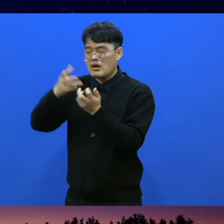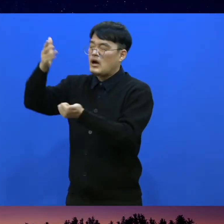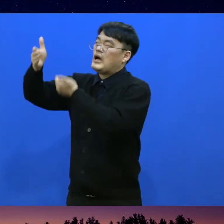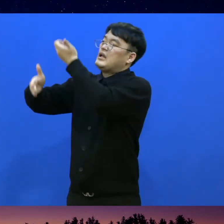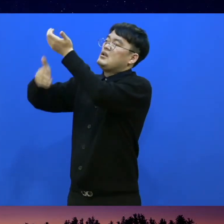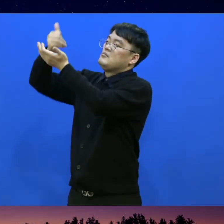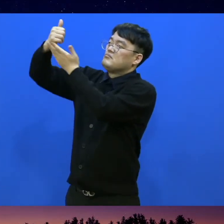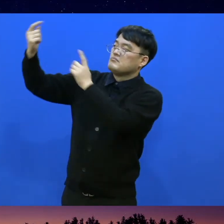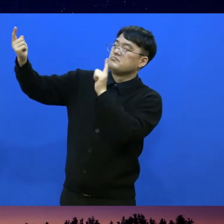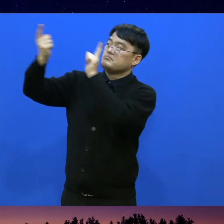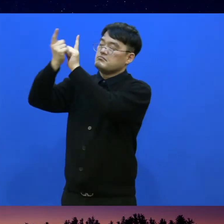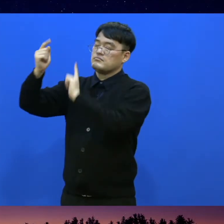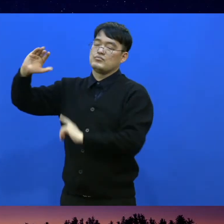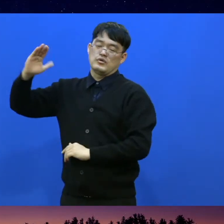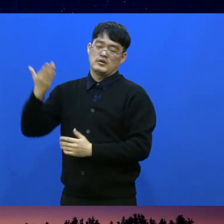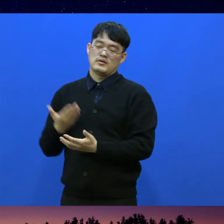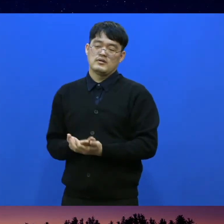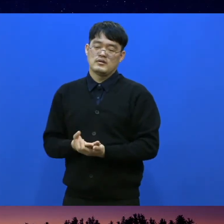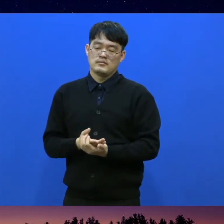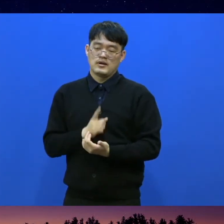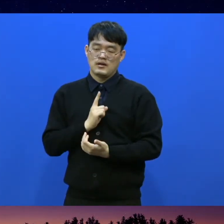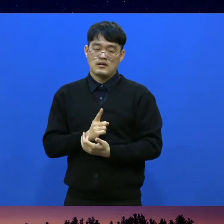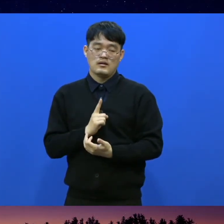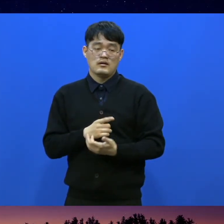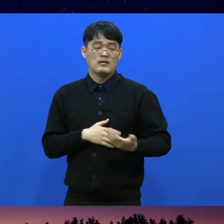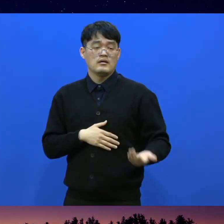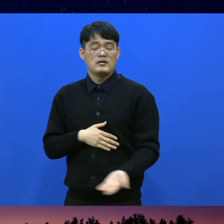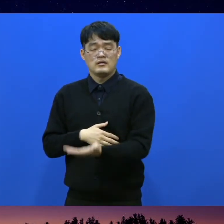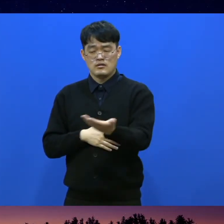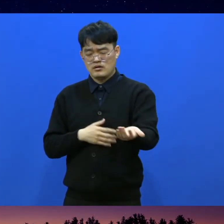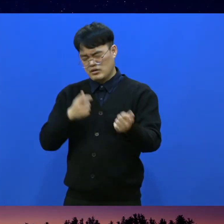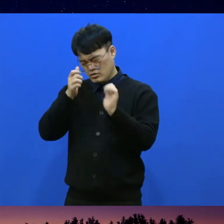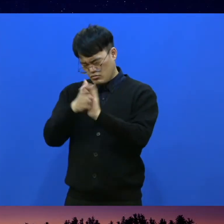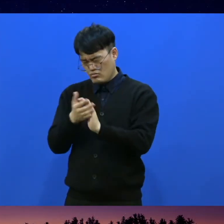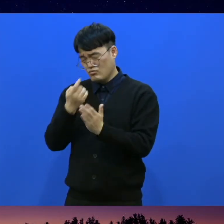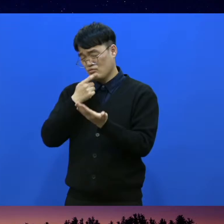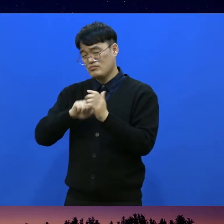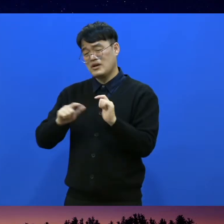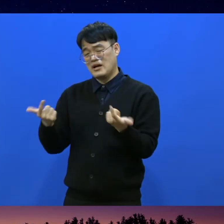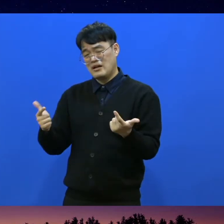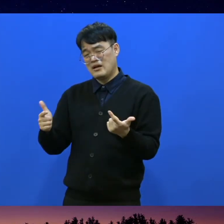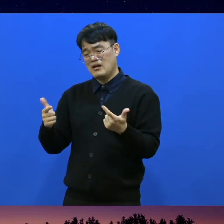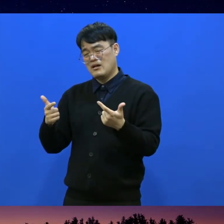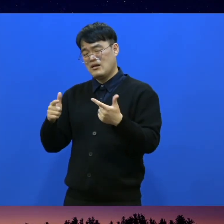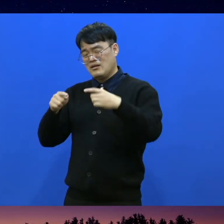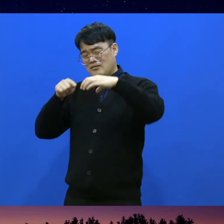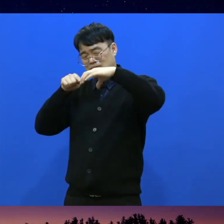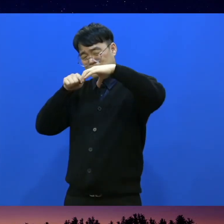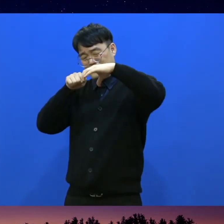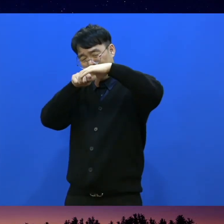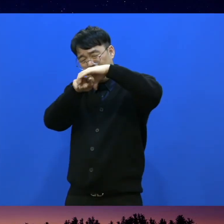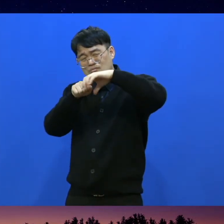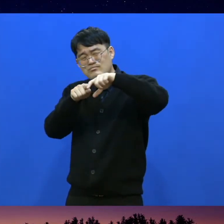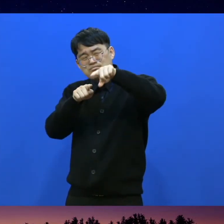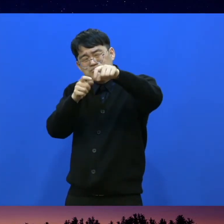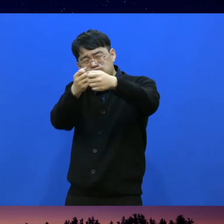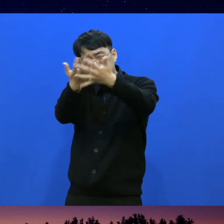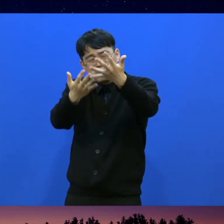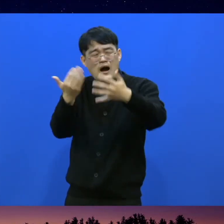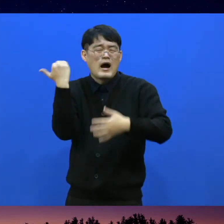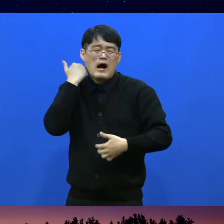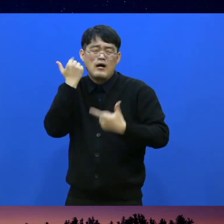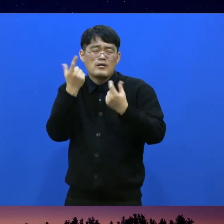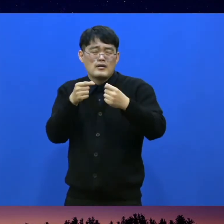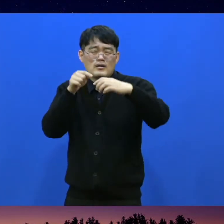만나야 돼요. 여러분, 기도가 쉬운 일이 아닙니다. 때로는 긴 터널을 통과해야 합니다. 갈등을 하고 불평을 늘어놓기도